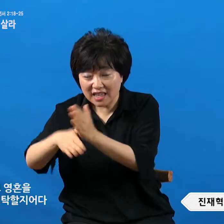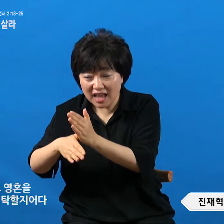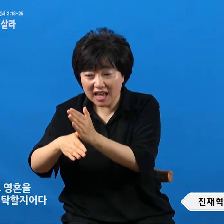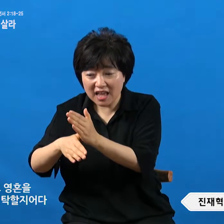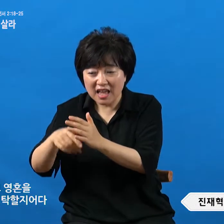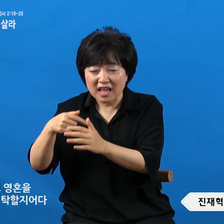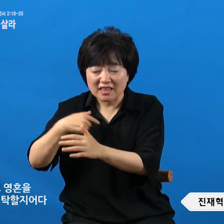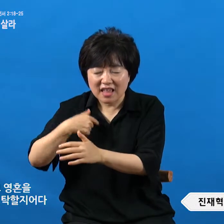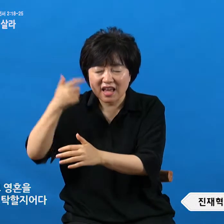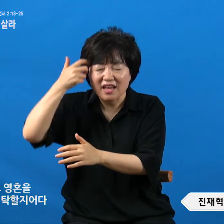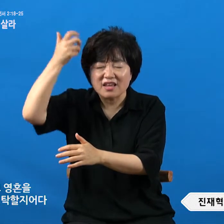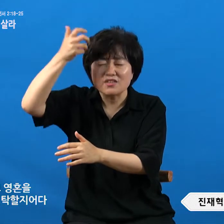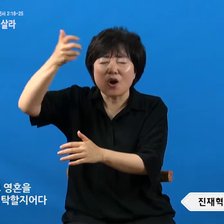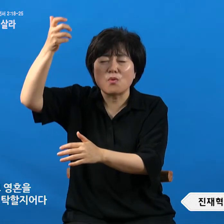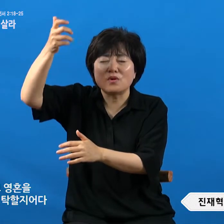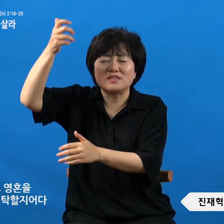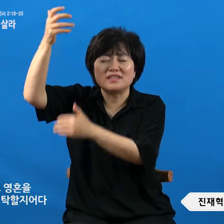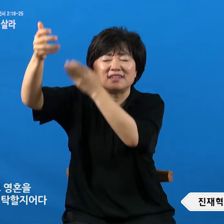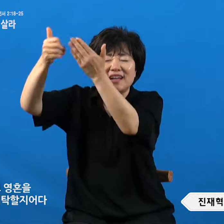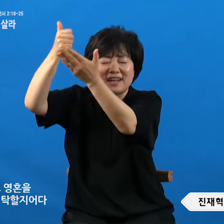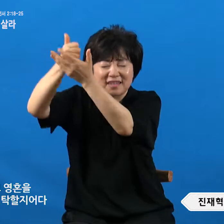영혼을 미쁘신 창조주께